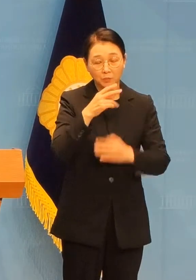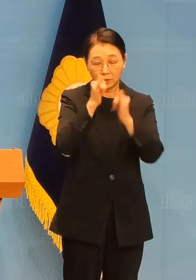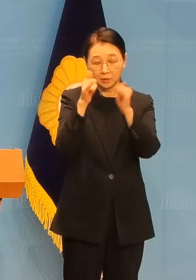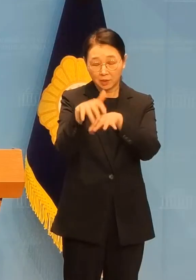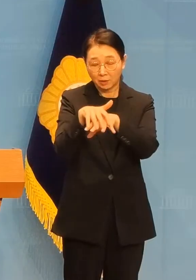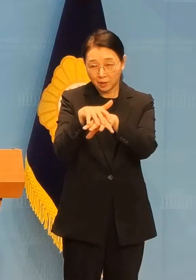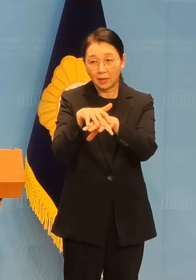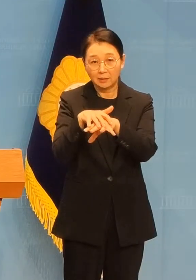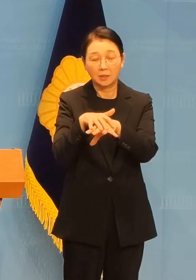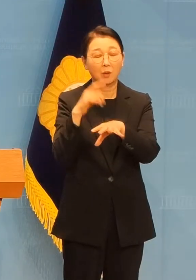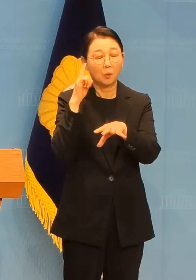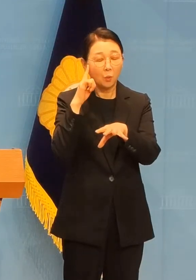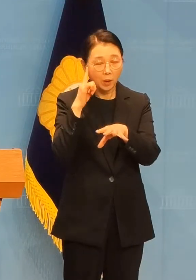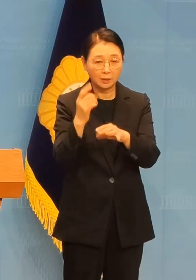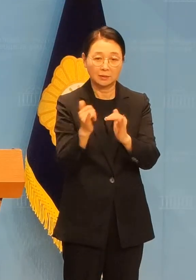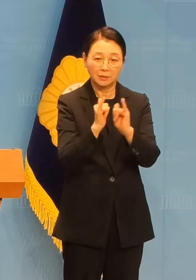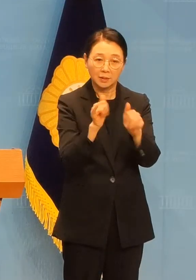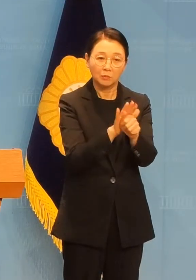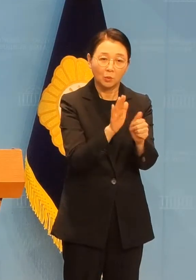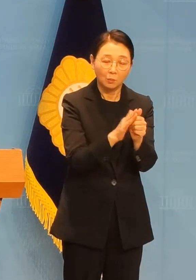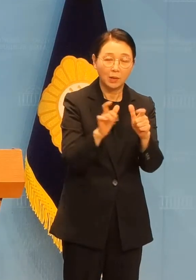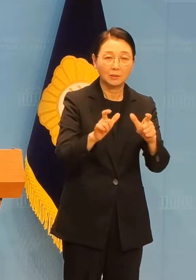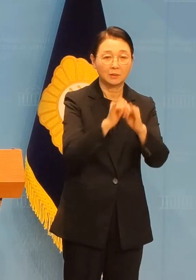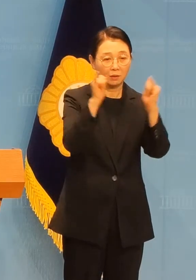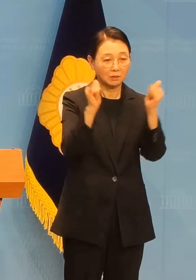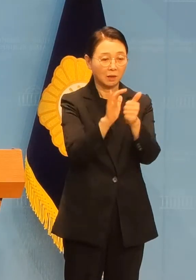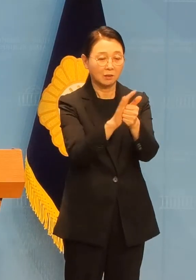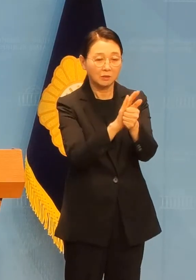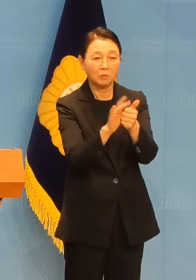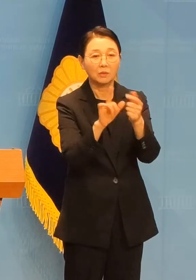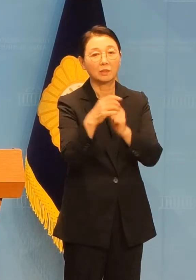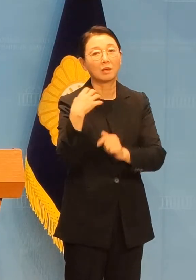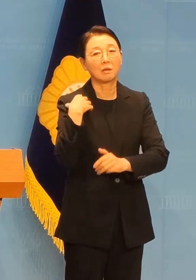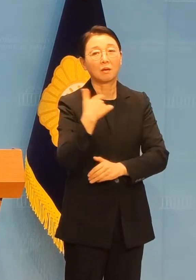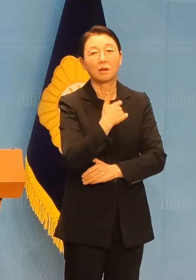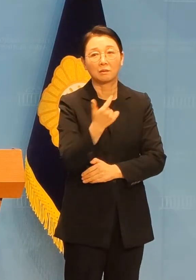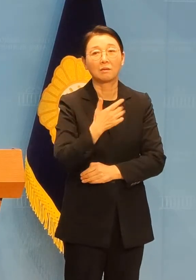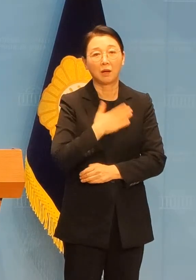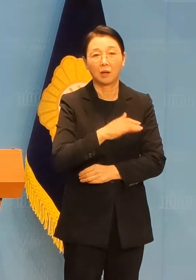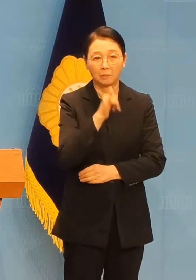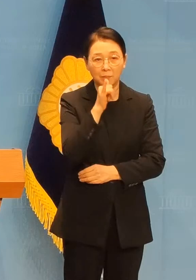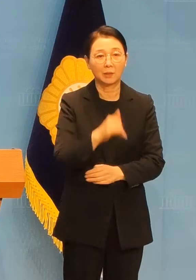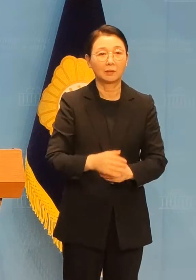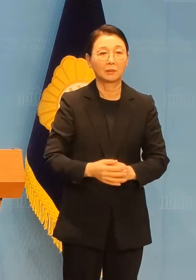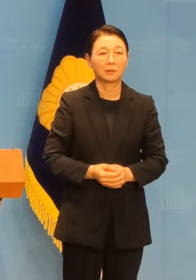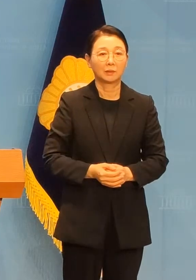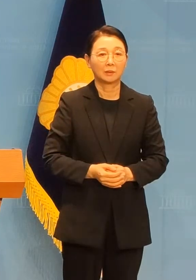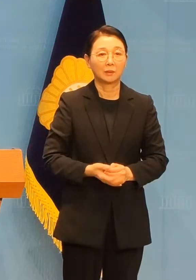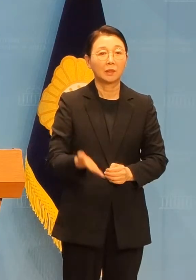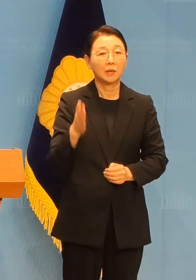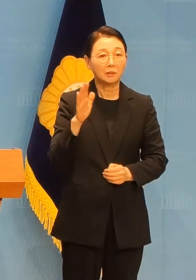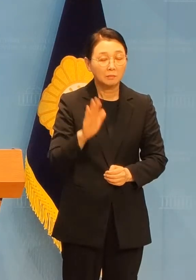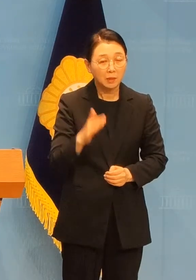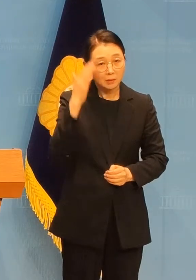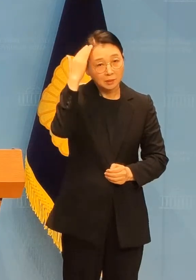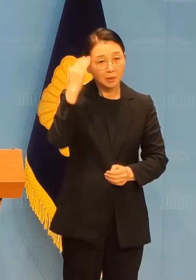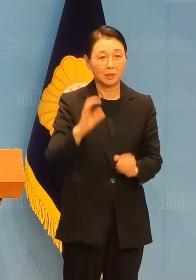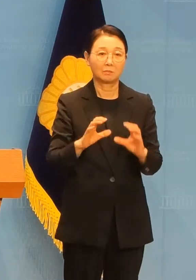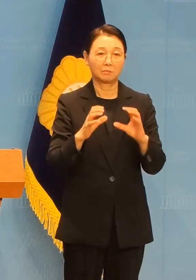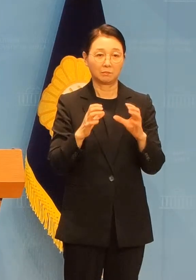창출과 고용 창출, 지역사회 서비스에서도 큰 역할을 해주는 것으로 알고 있고, 다만 우리